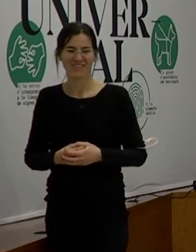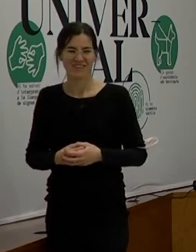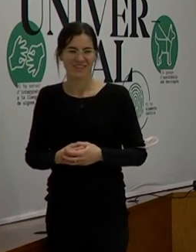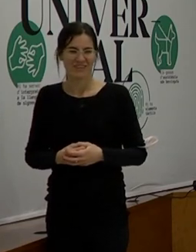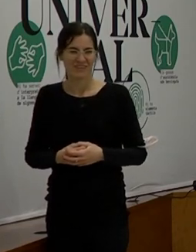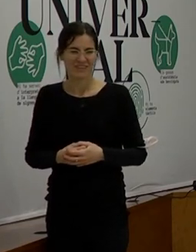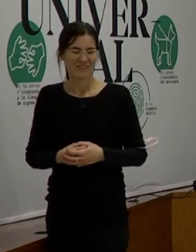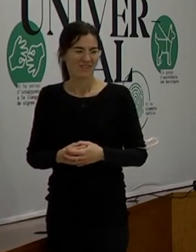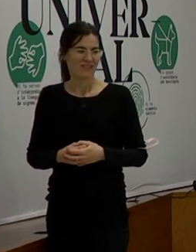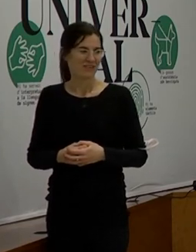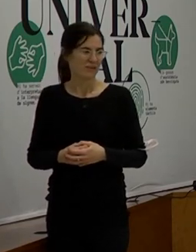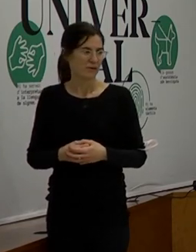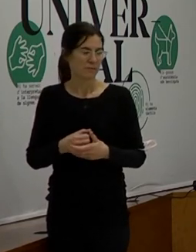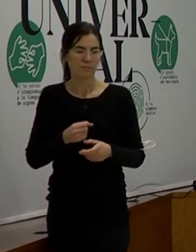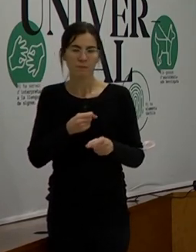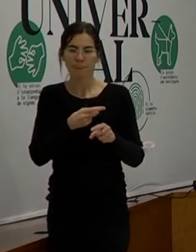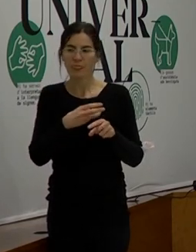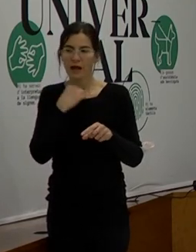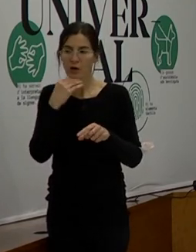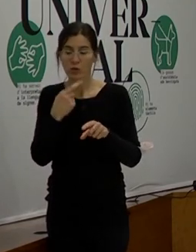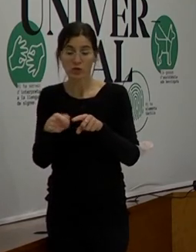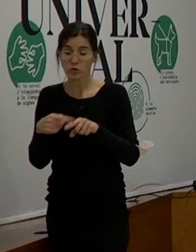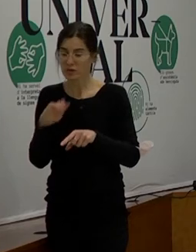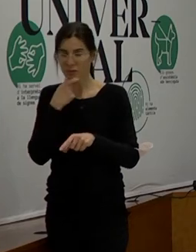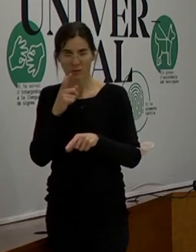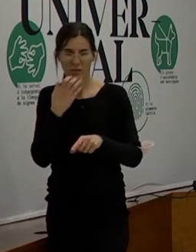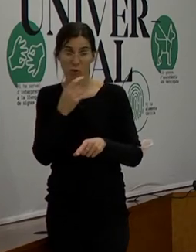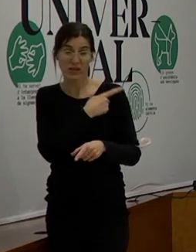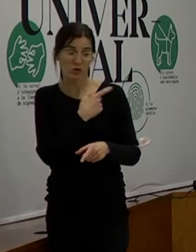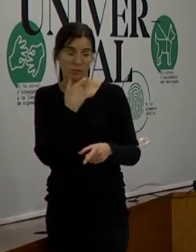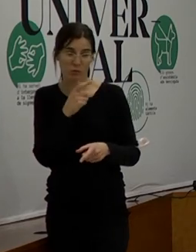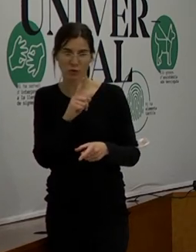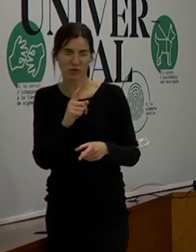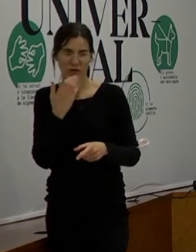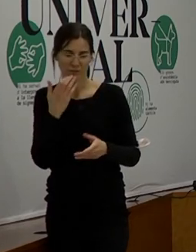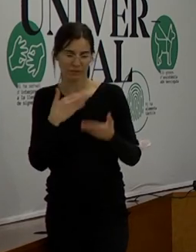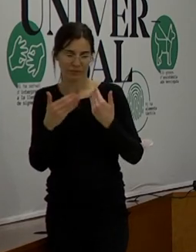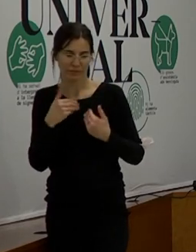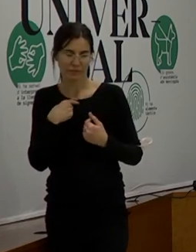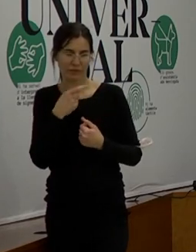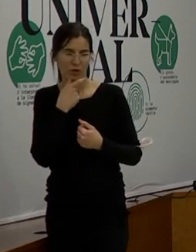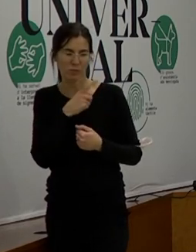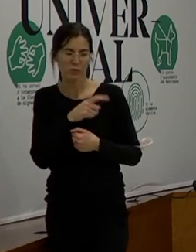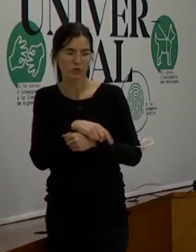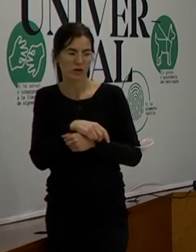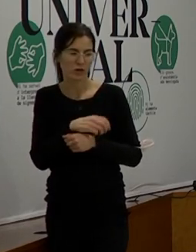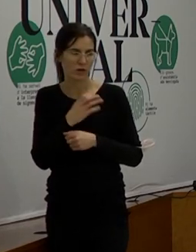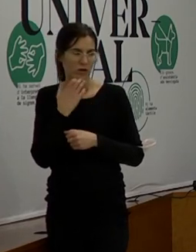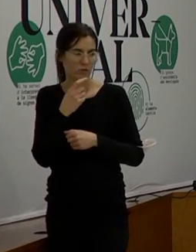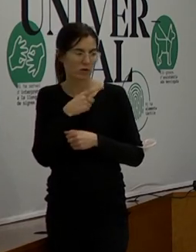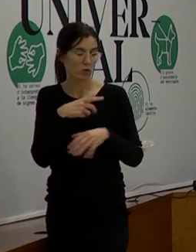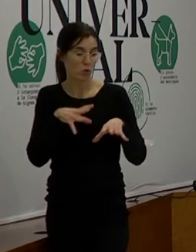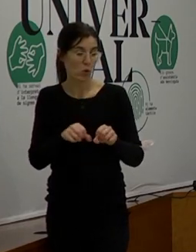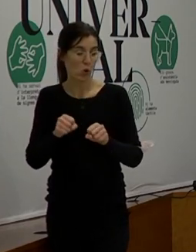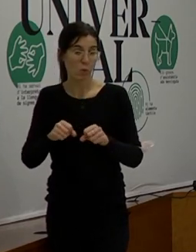Al món hi ha coses que no m'agraden, o sigui, això a mi no m'agrada, tira enrere. O sigui, que facis,